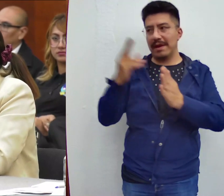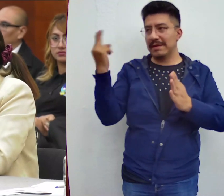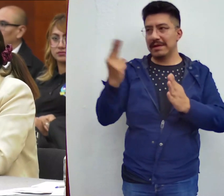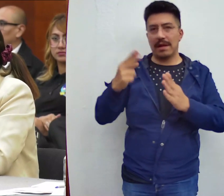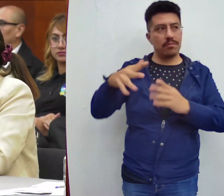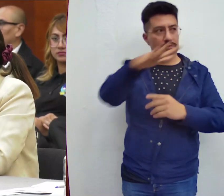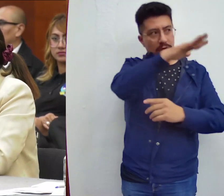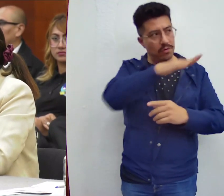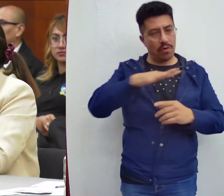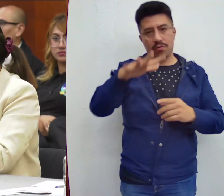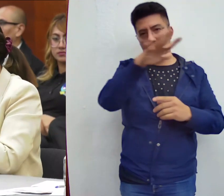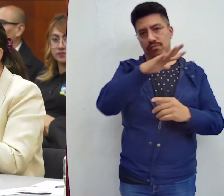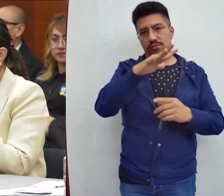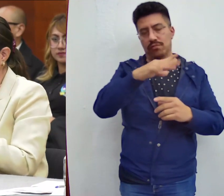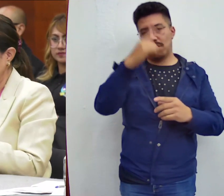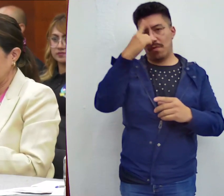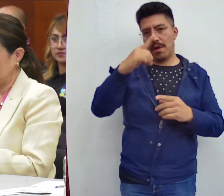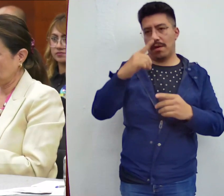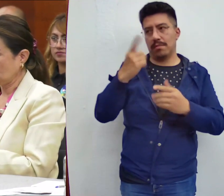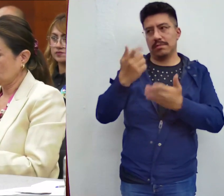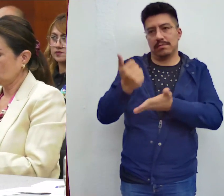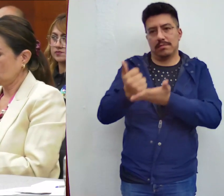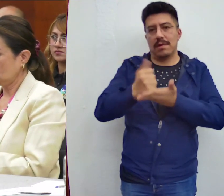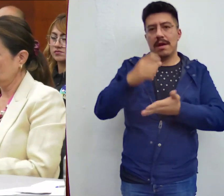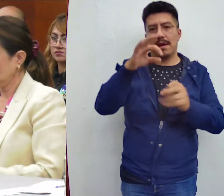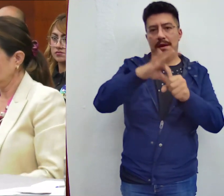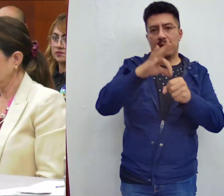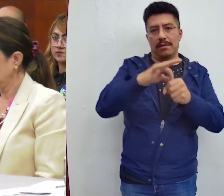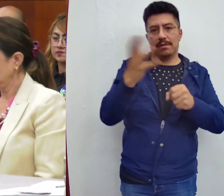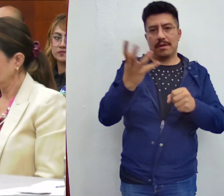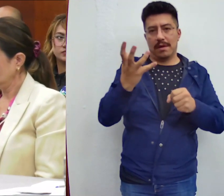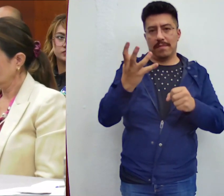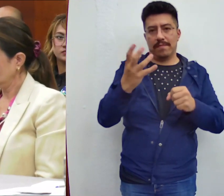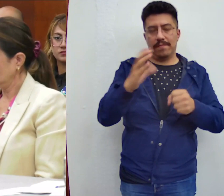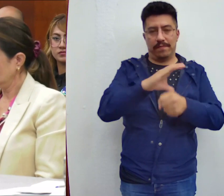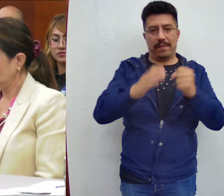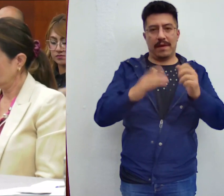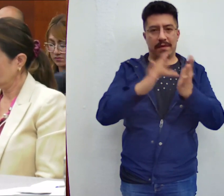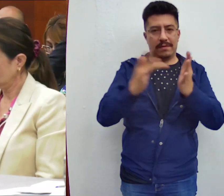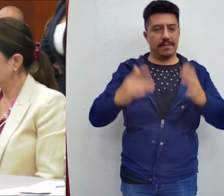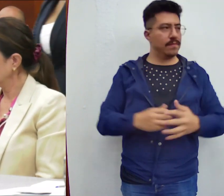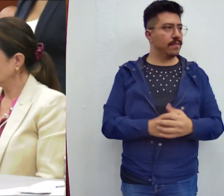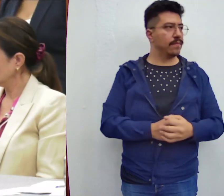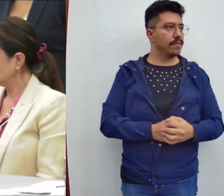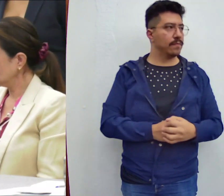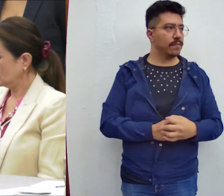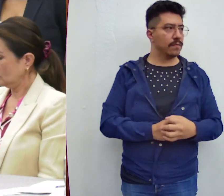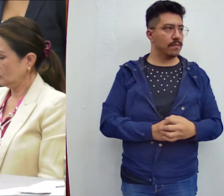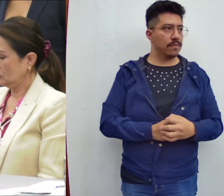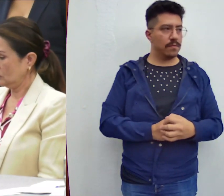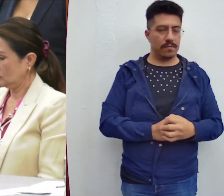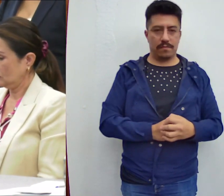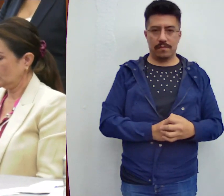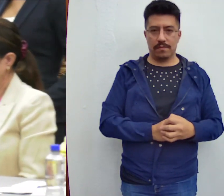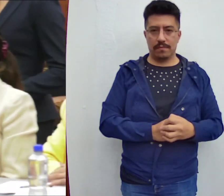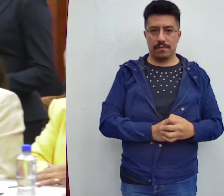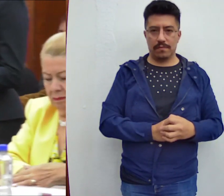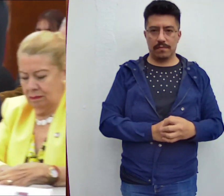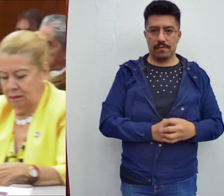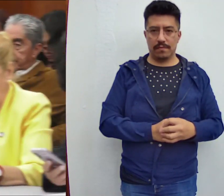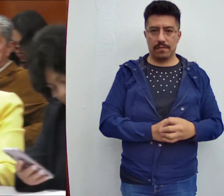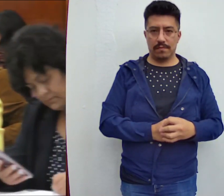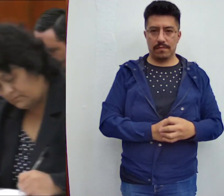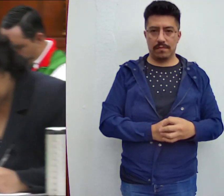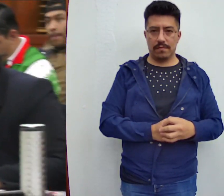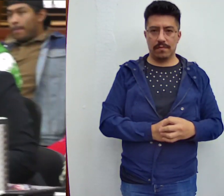a todos ustedes. Es cuanto. Muchas gracias, licenciada Arely. Vamos, había pedido Ricardo